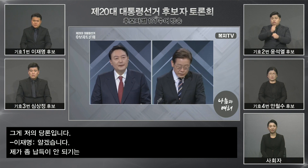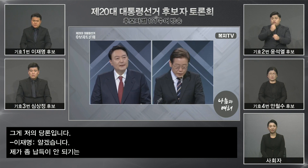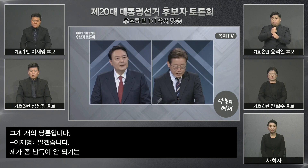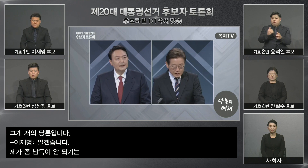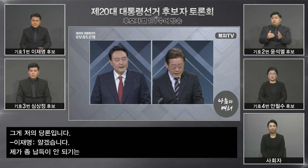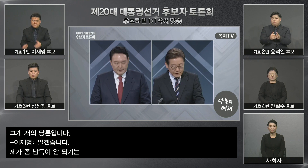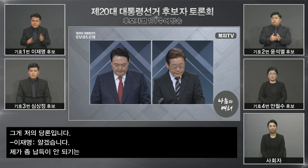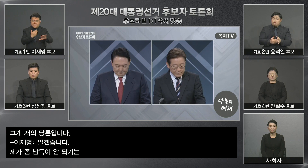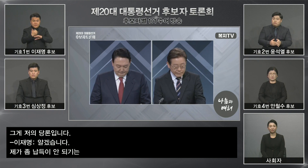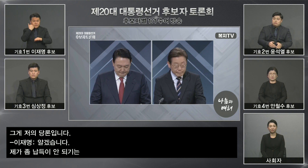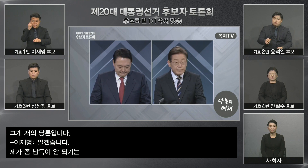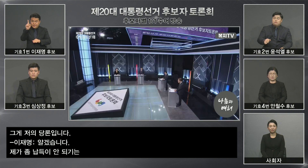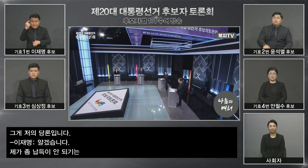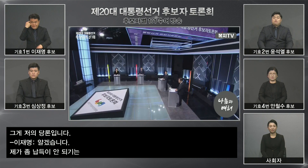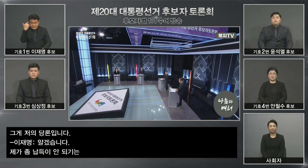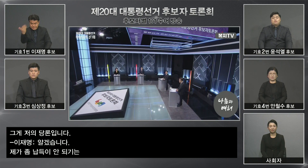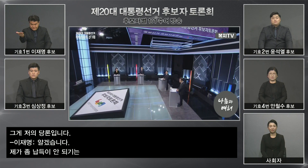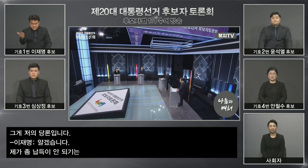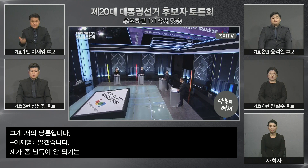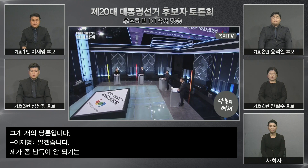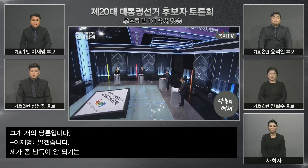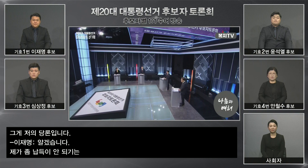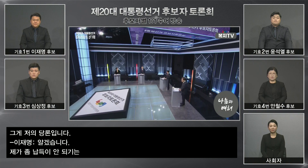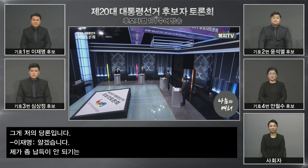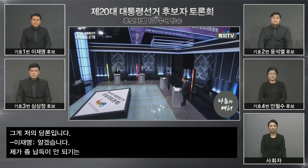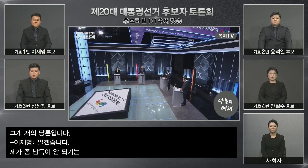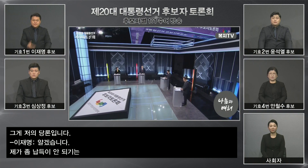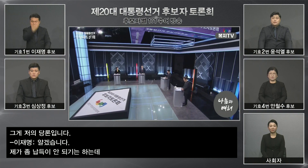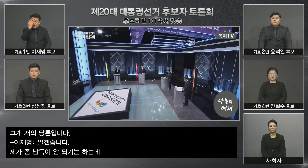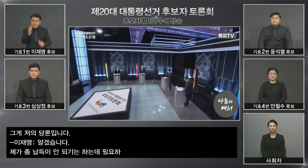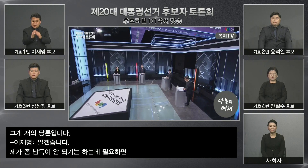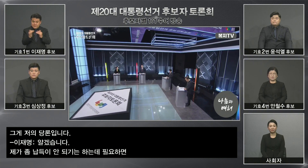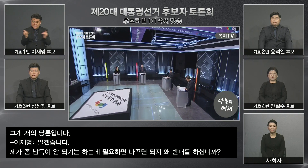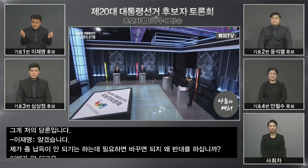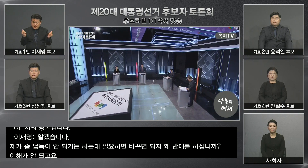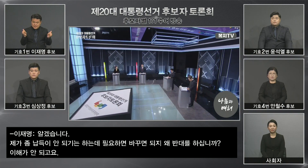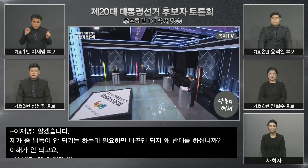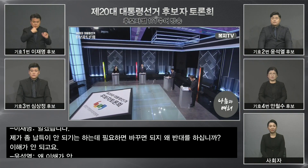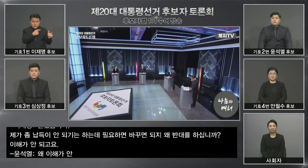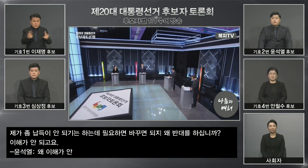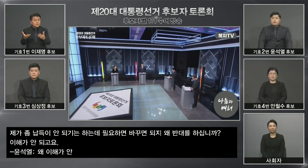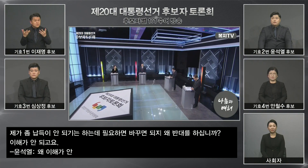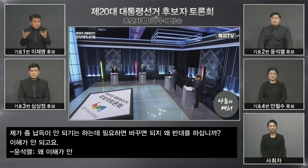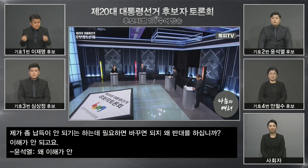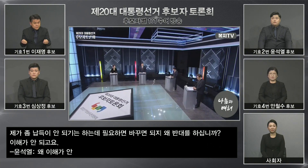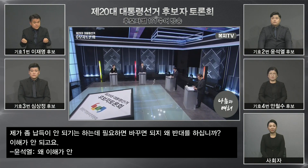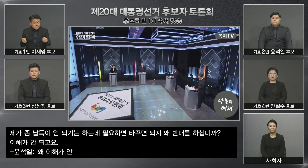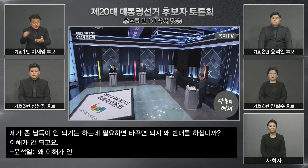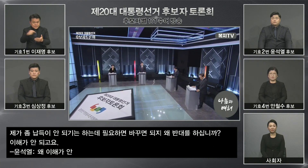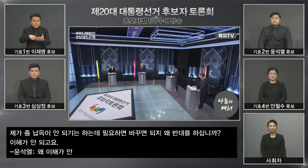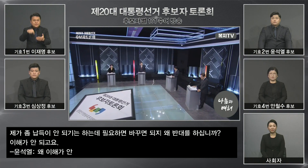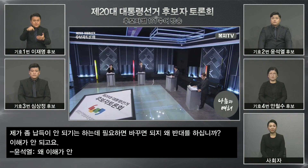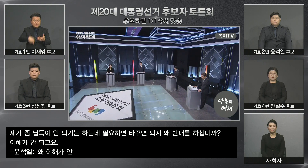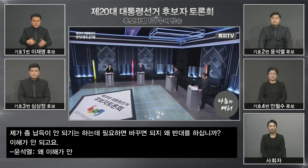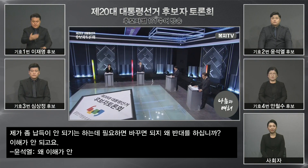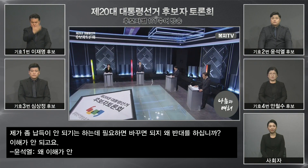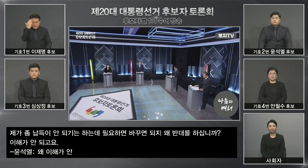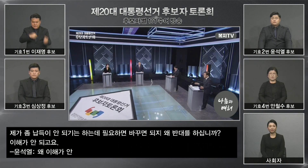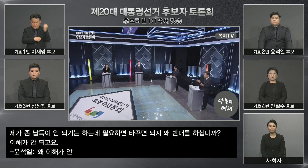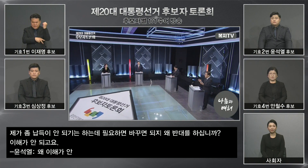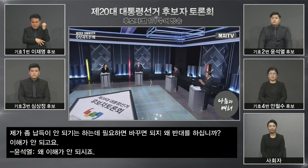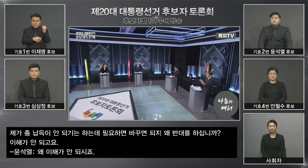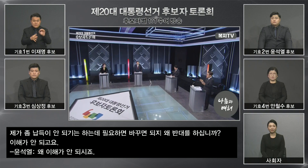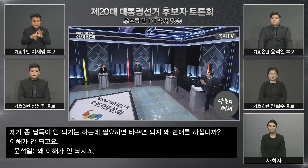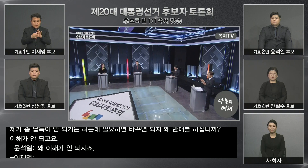법인데요. 하나 여쭤보겠습니다. 우리 청년들이 여러 가지 어려움들을 겪고 있는데, 그중에 청년 기본적금이라고 이제